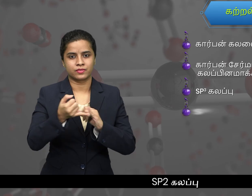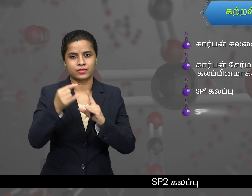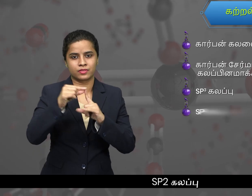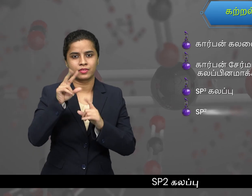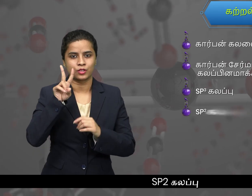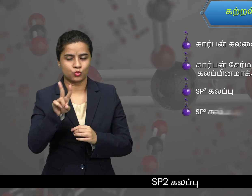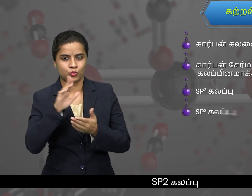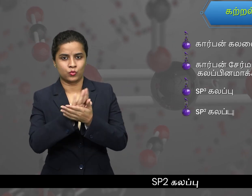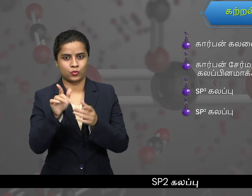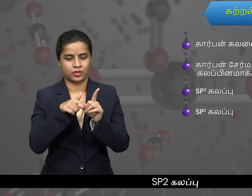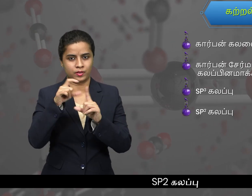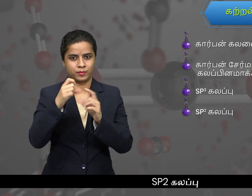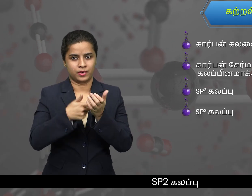sp2 கலப்பு,